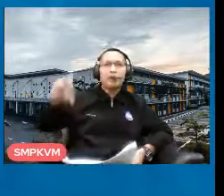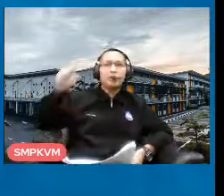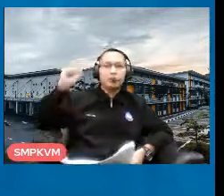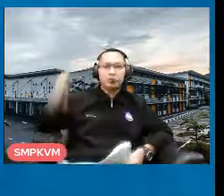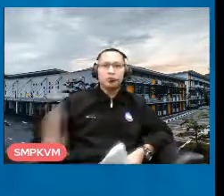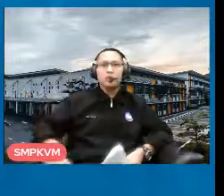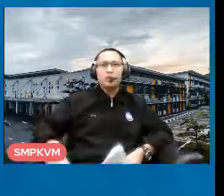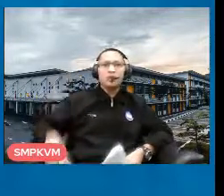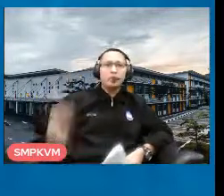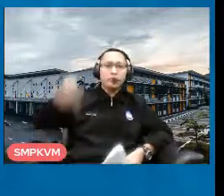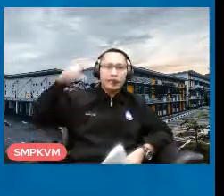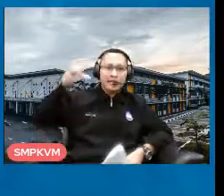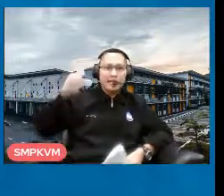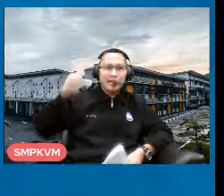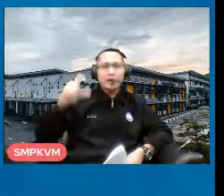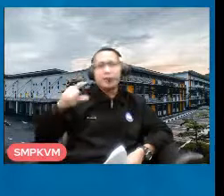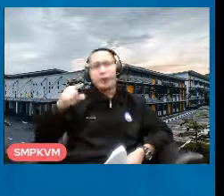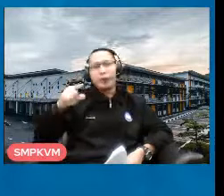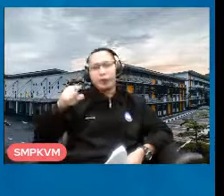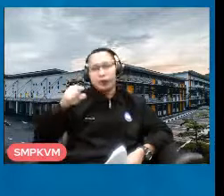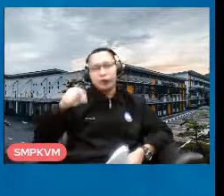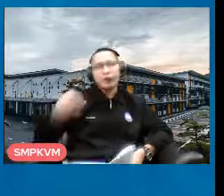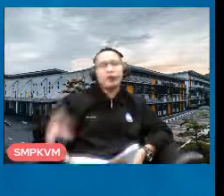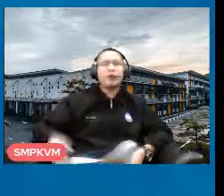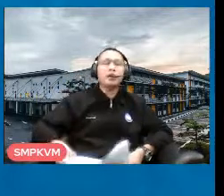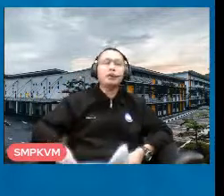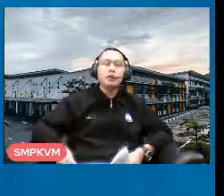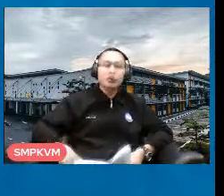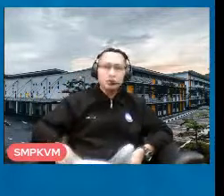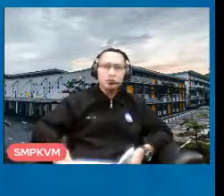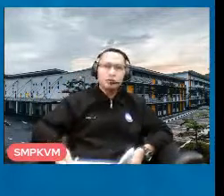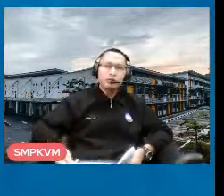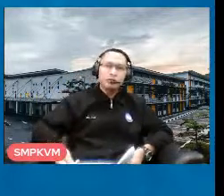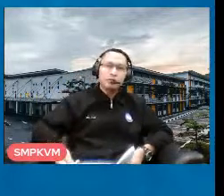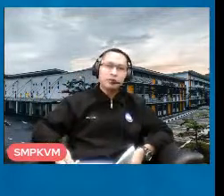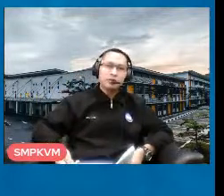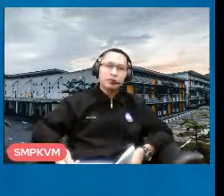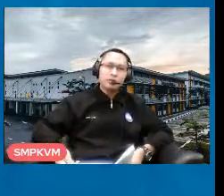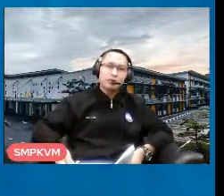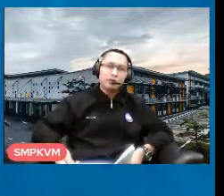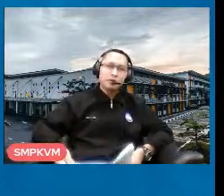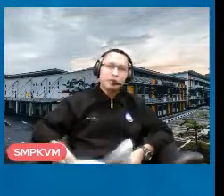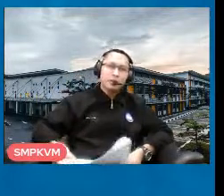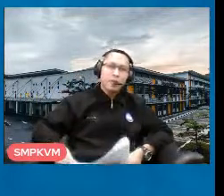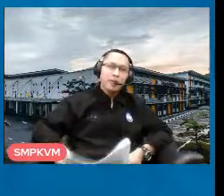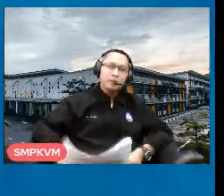coba arah tuh pada guru kalau kamu ingkar Apakah boleh kamu ingkar hak guru